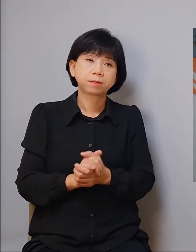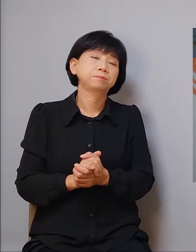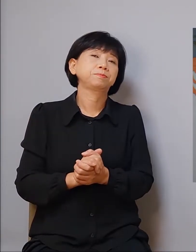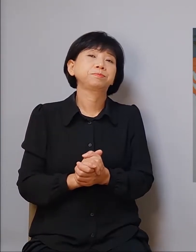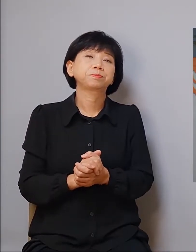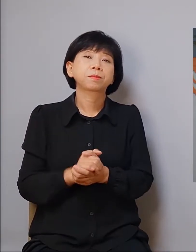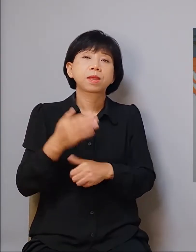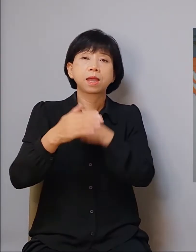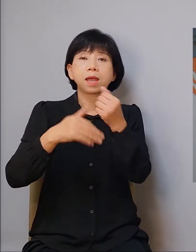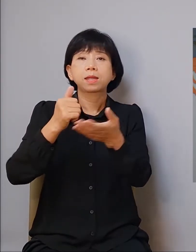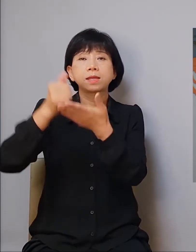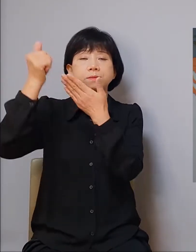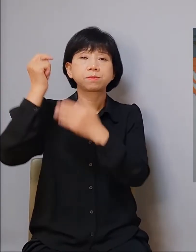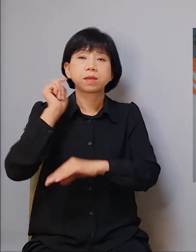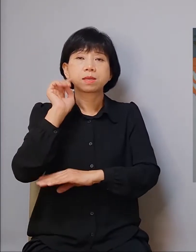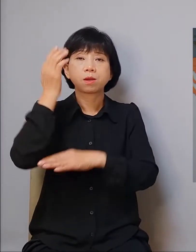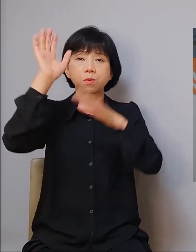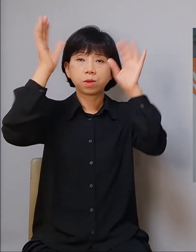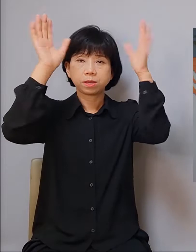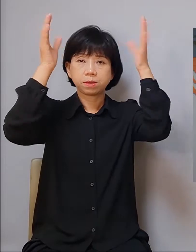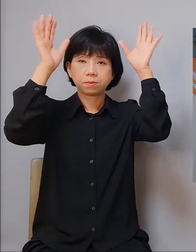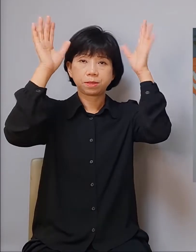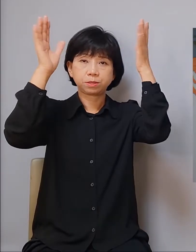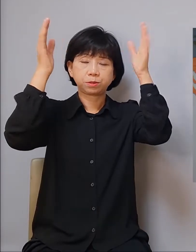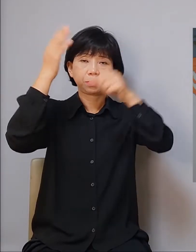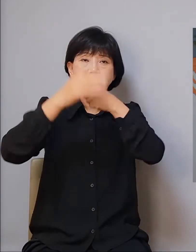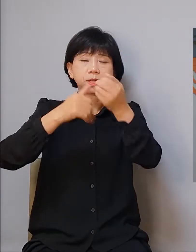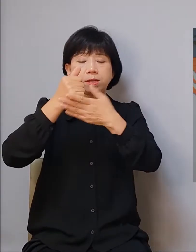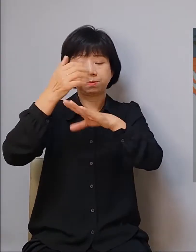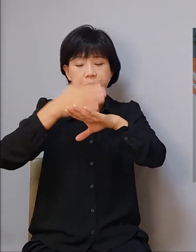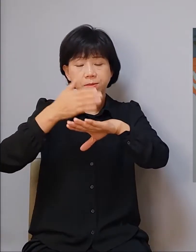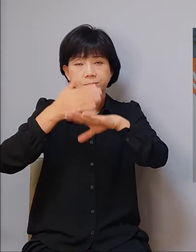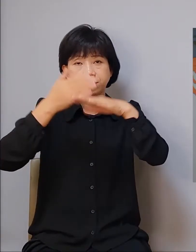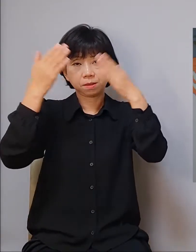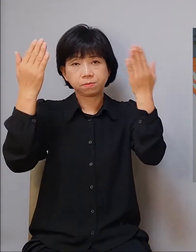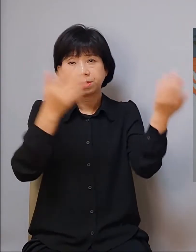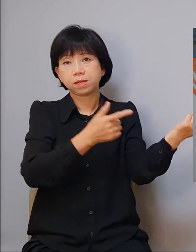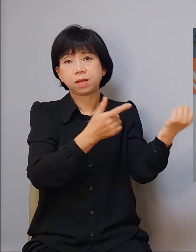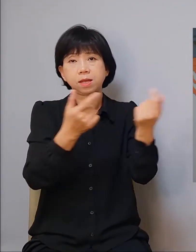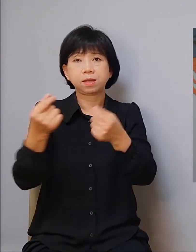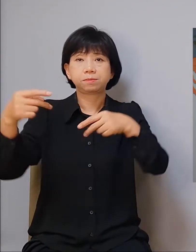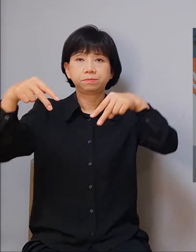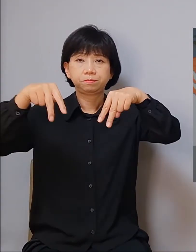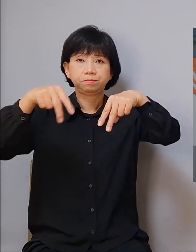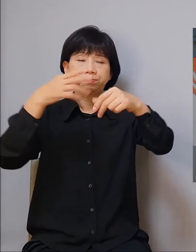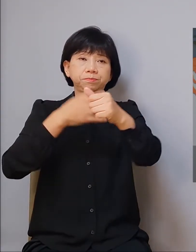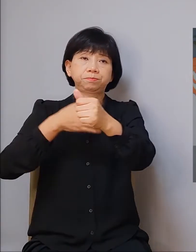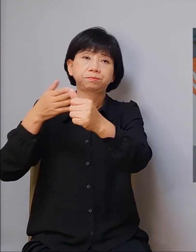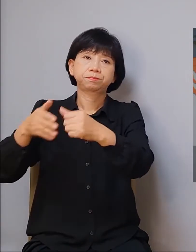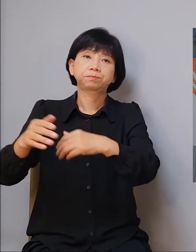아멘. 우리 하나님께 영광의 박수를 돌리겠습니다. 하나님 감사합니다. 우리 다 일어나시겠습니다.